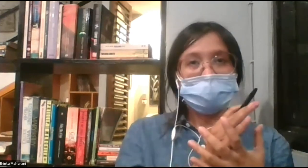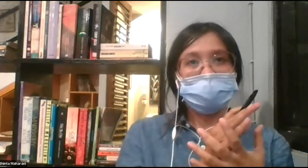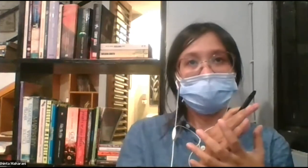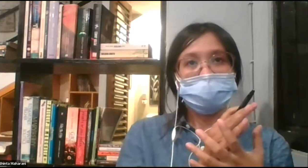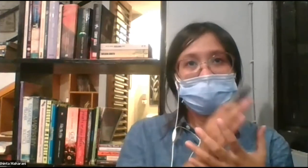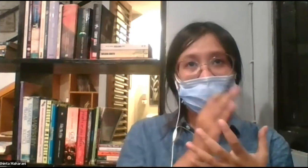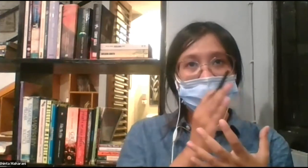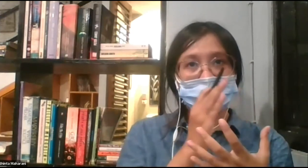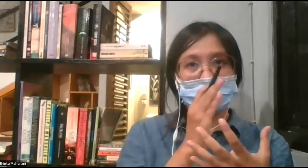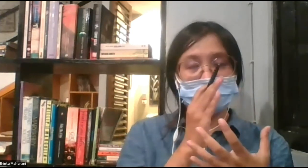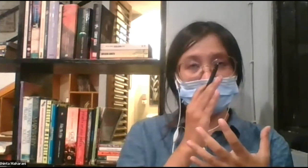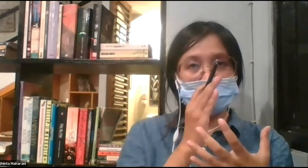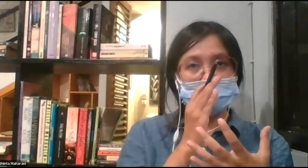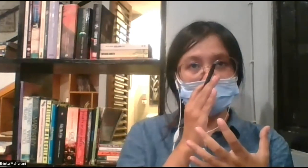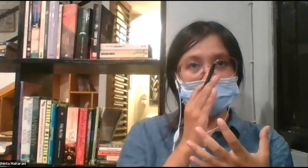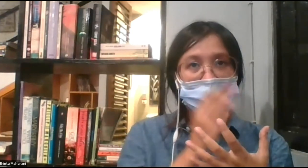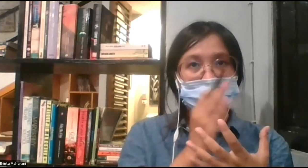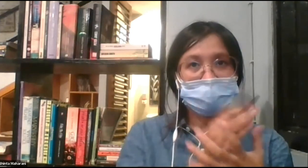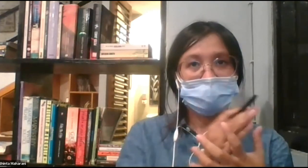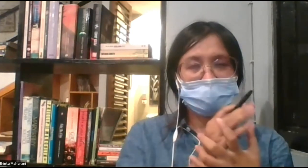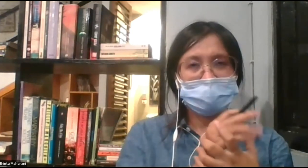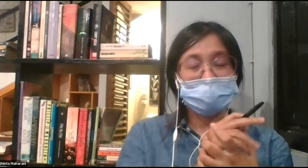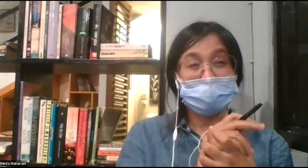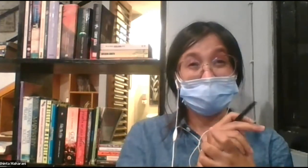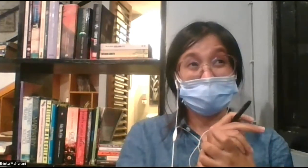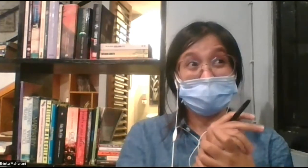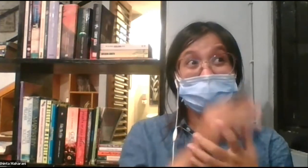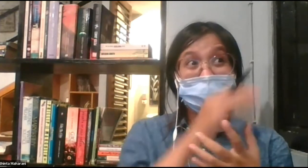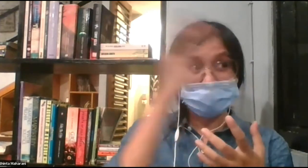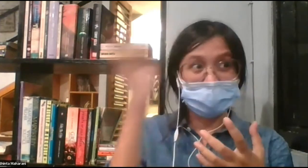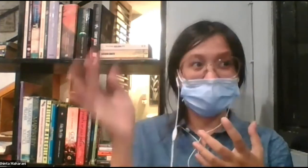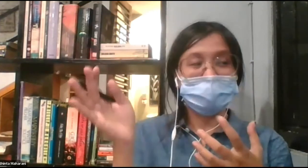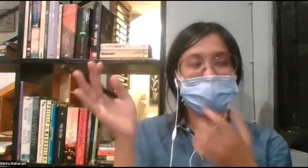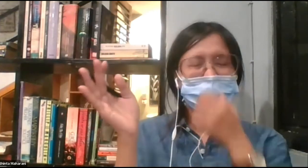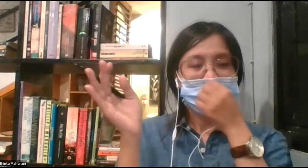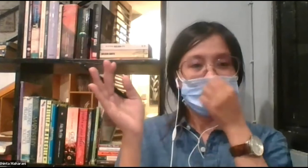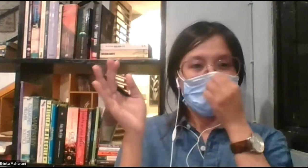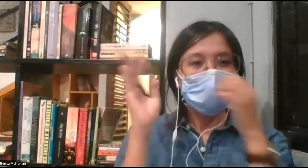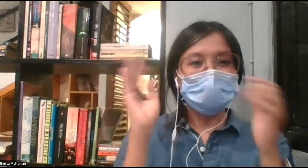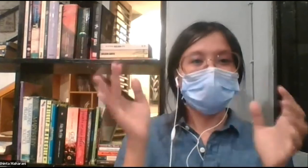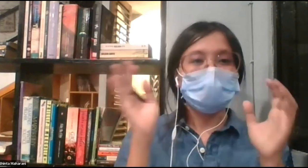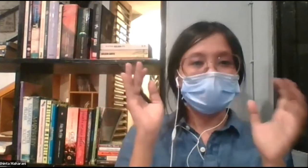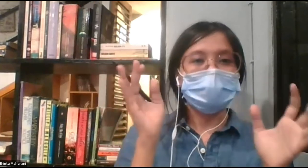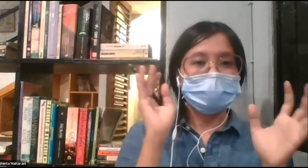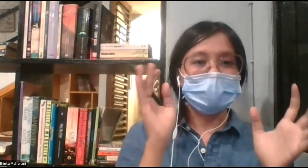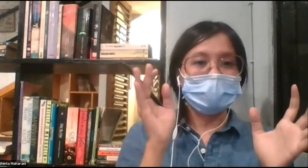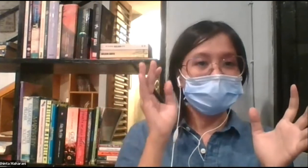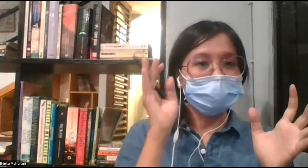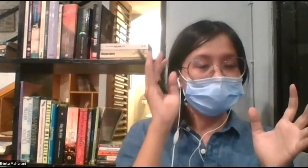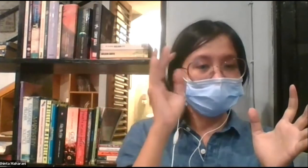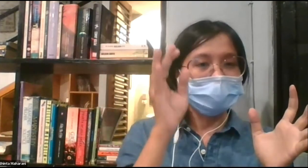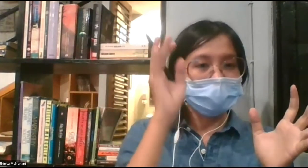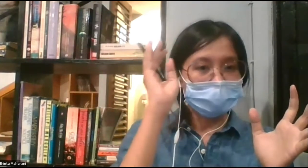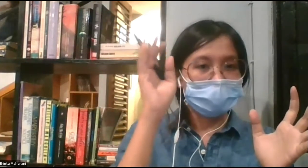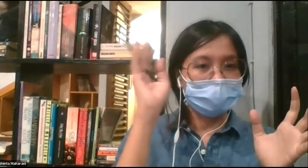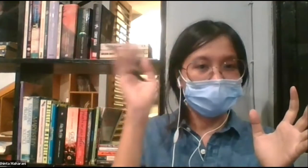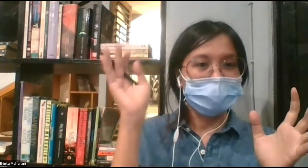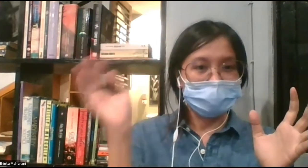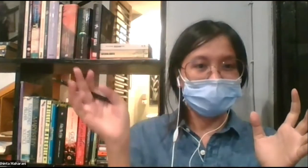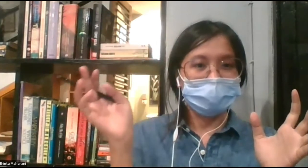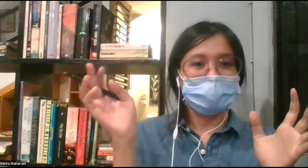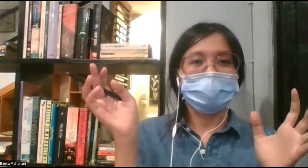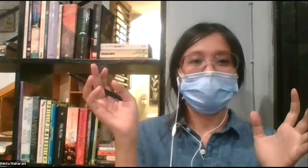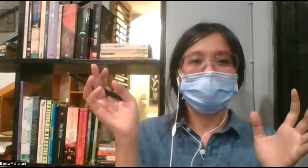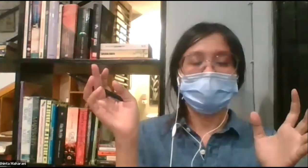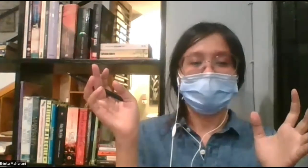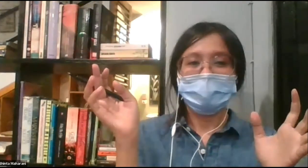tips yang ingin saya garis tebali gitu, jangan pernah menggunakan judul yang